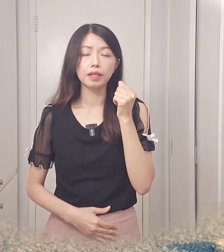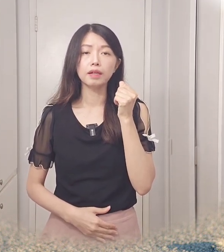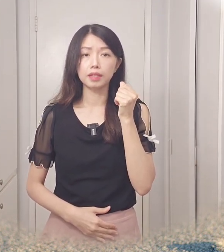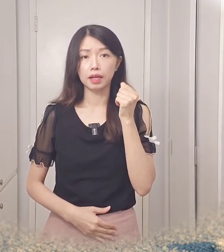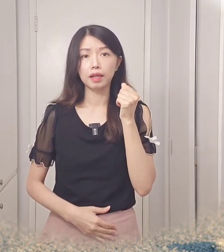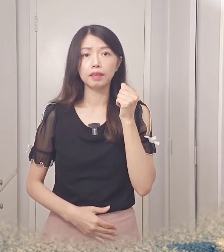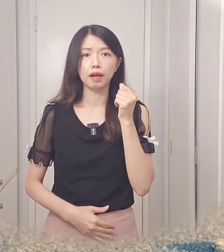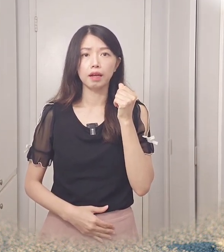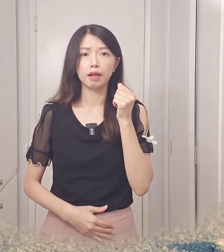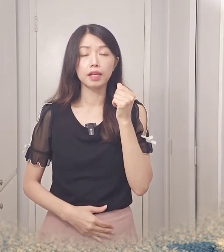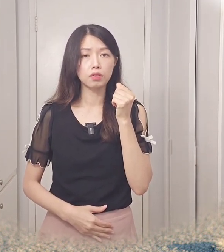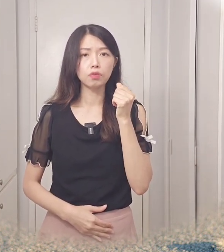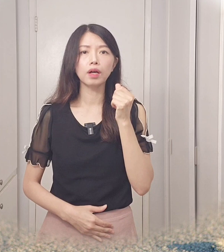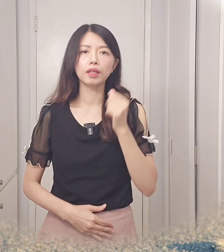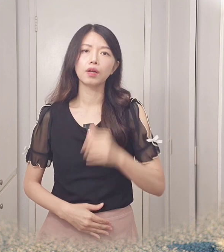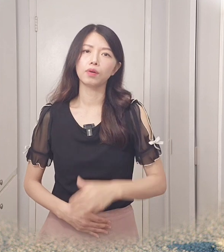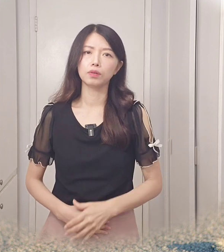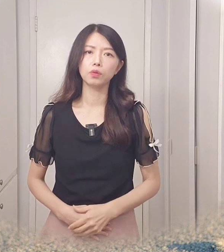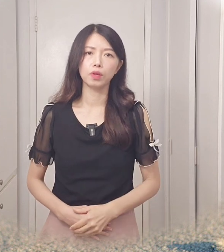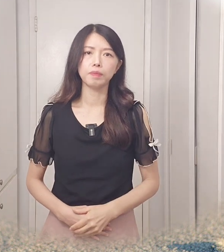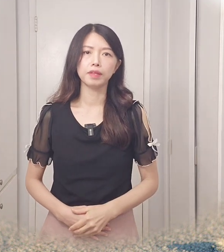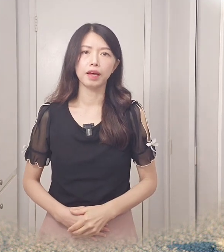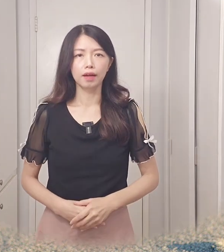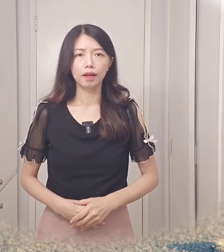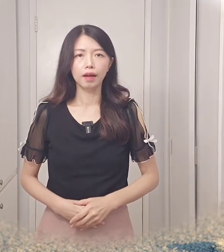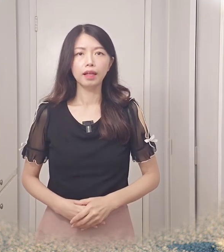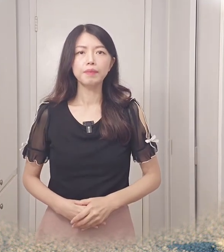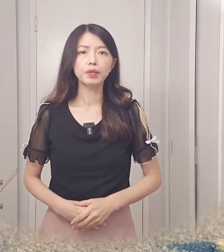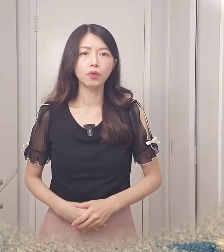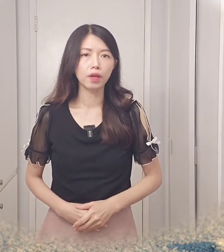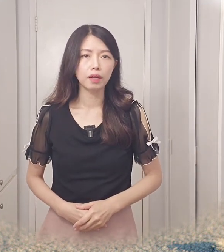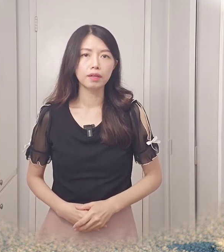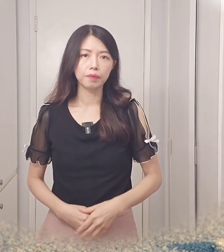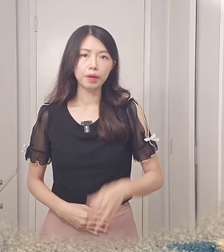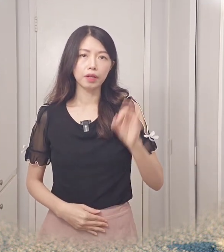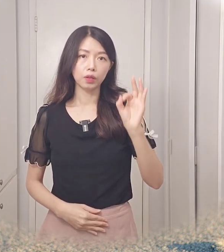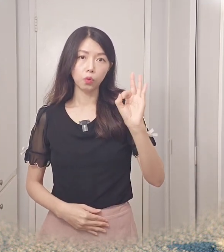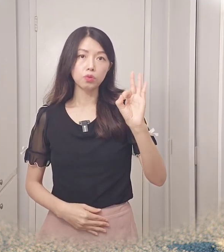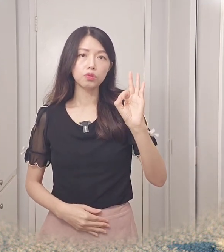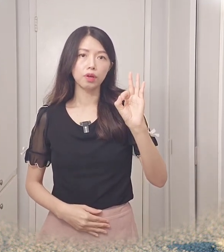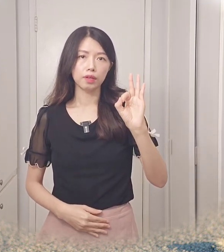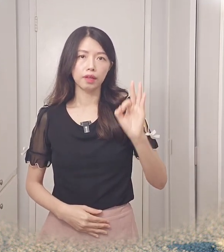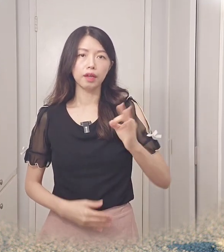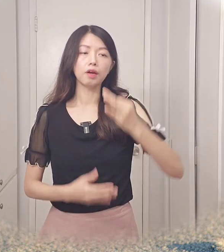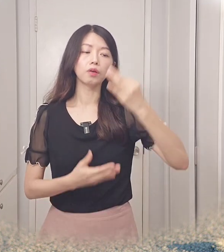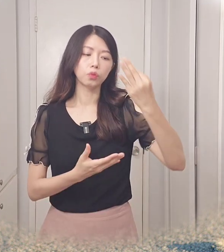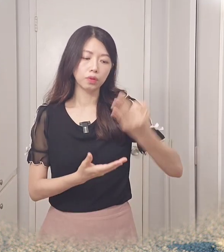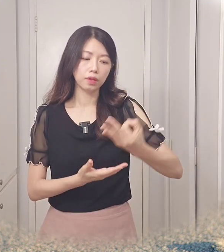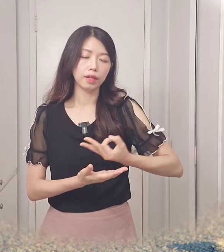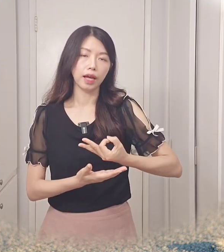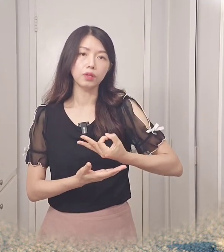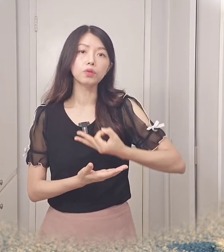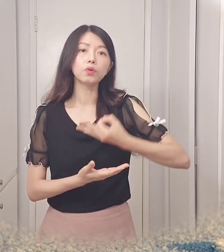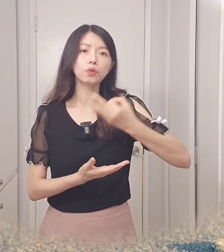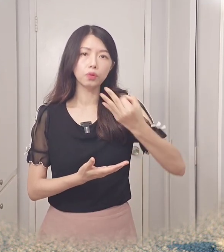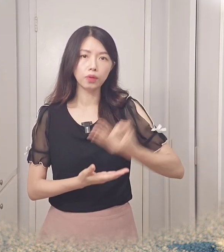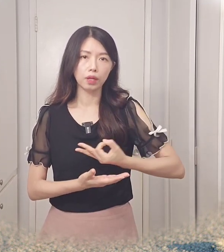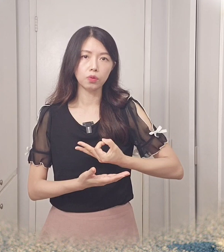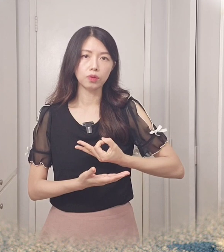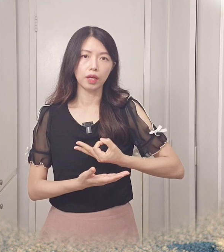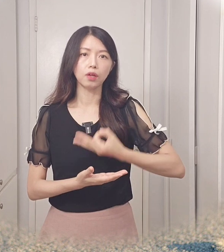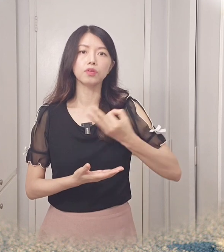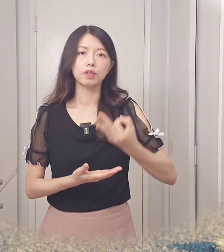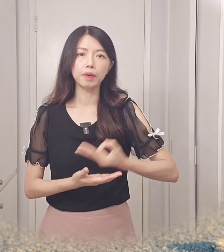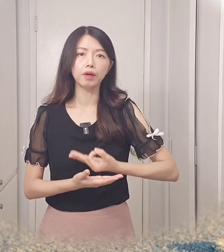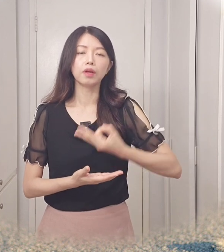되지만 일을 잘한다, 익숙하다라고 한 뜻도 됩니다. 하나만 더 예를 들자면 이게 돈수어인데요. 돈을 이렇게 안쪽으로 내